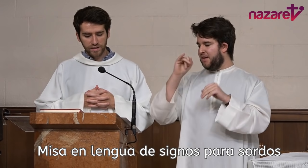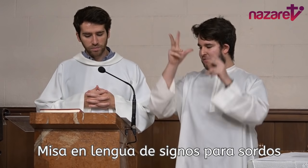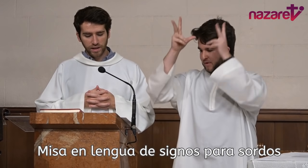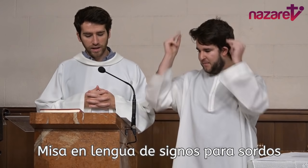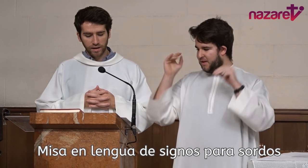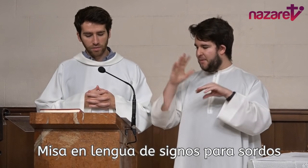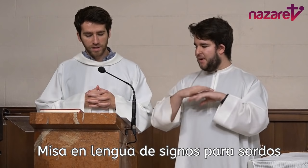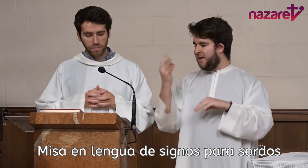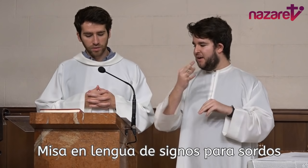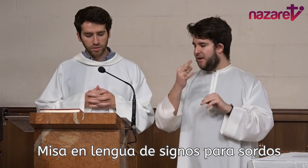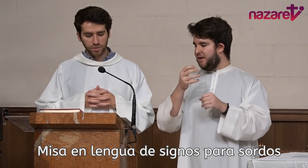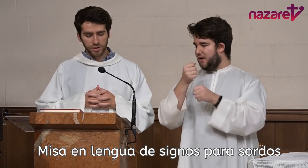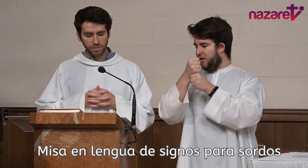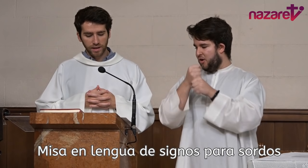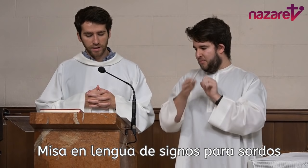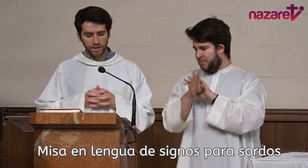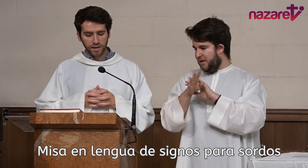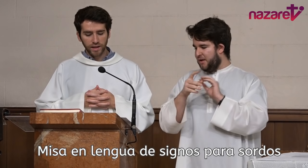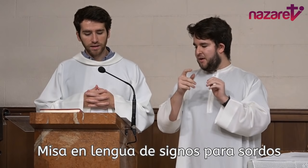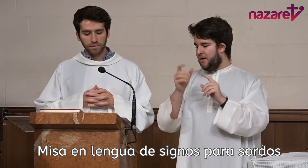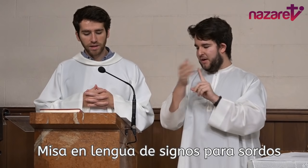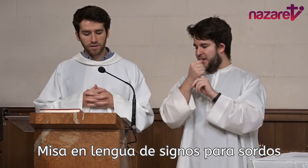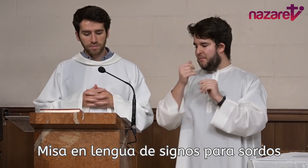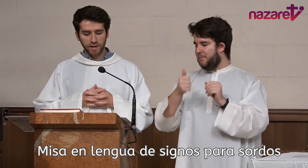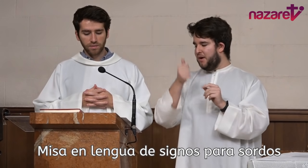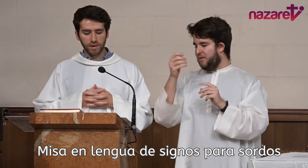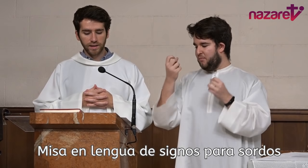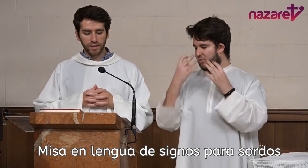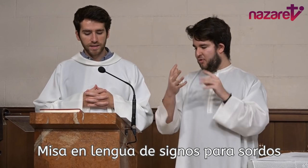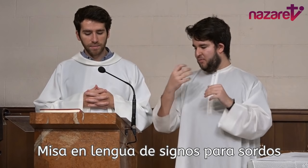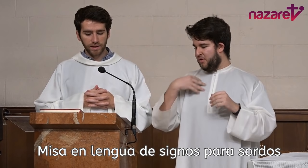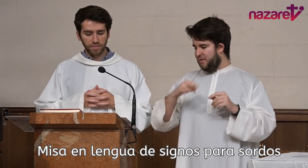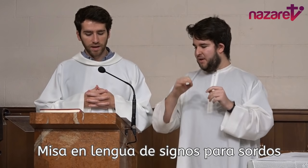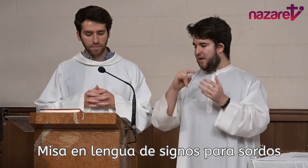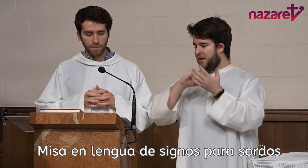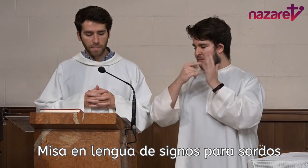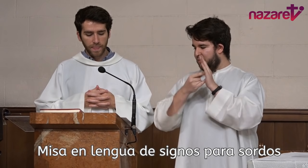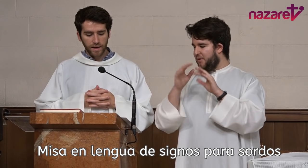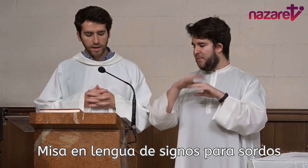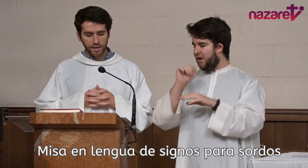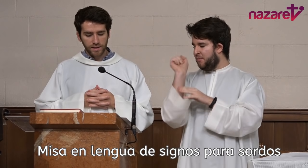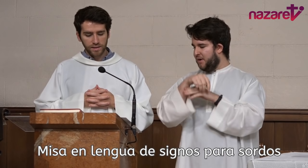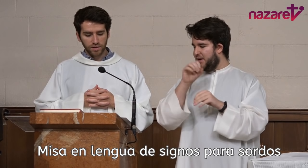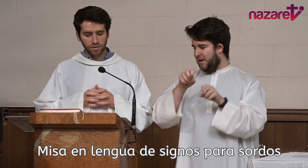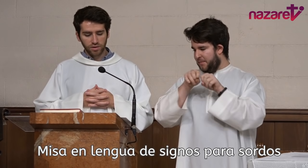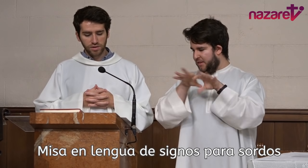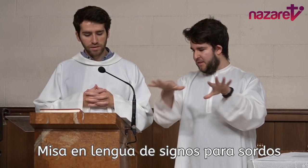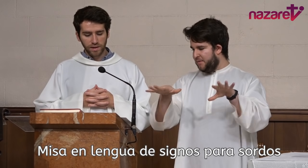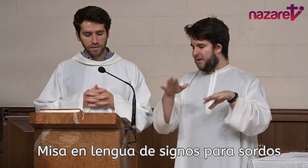que se obtenga lo más pronto posible el remedio para combatir esta pandemia. Que el Señor nos libre del